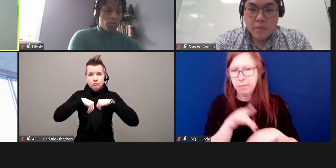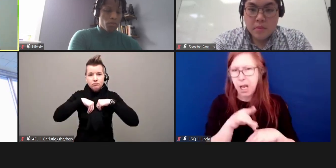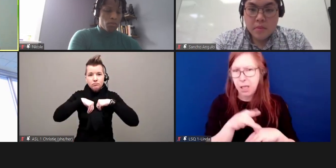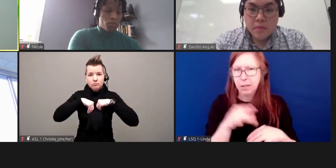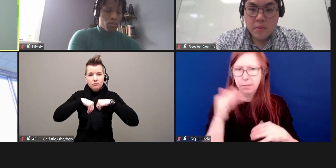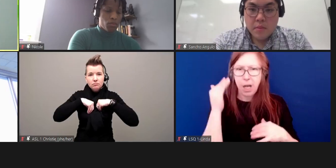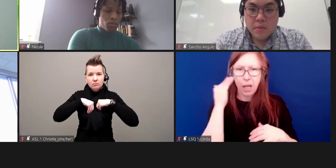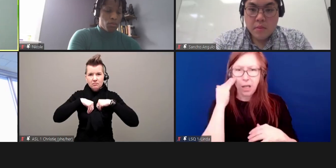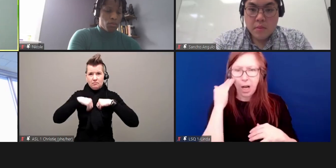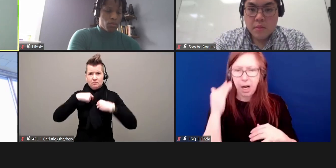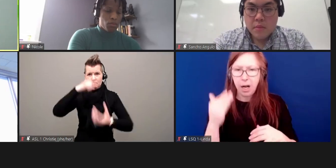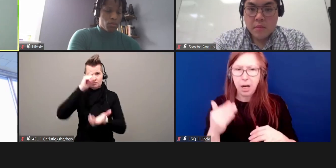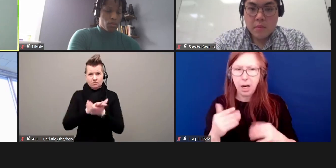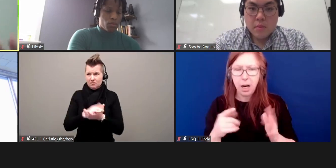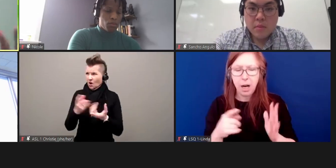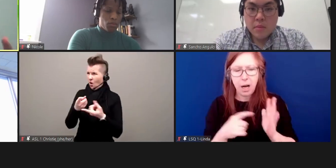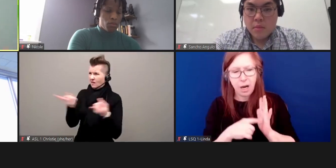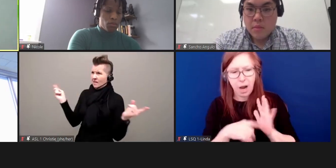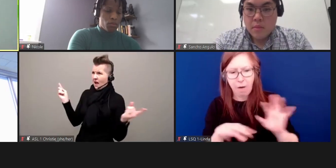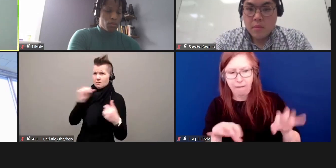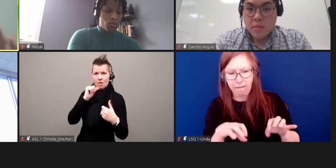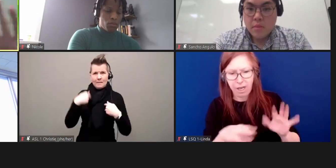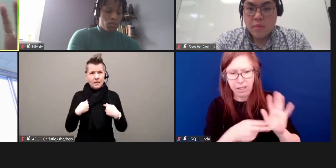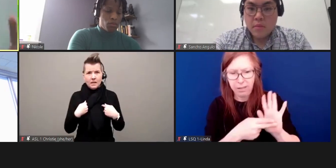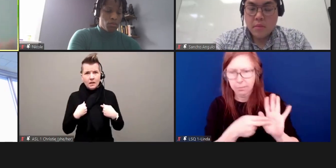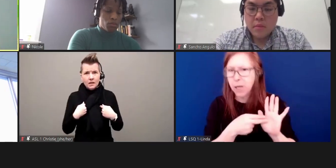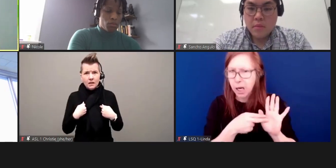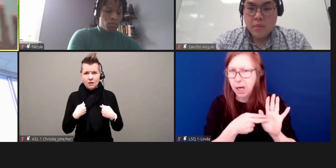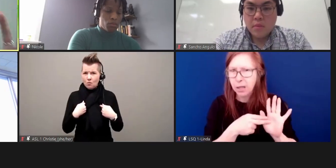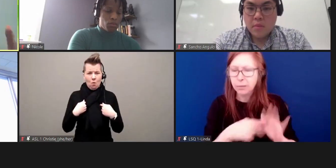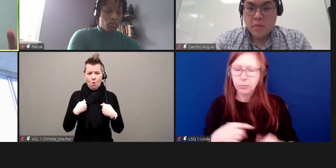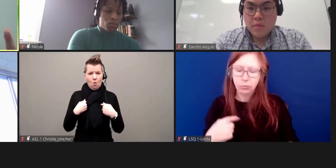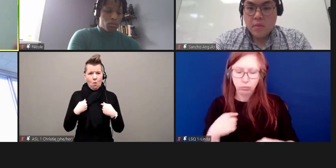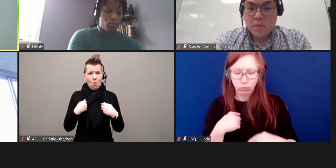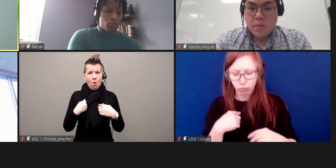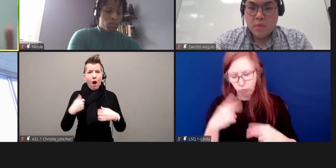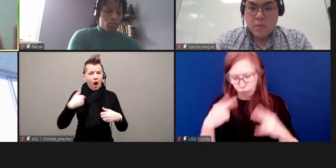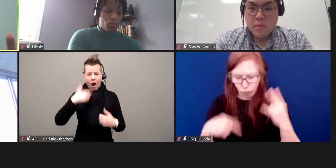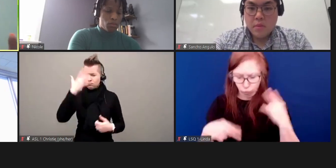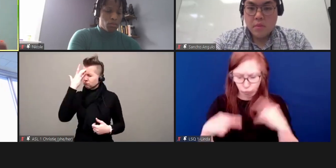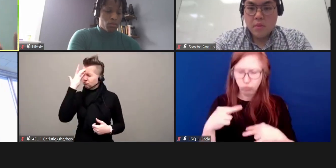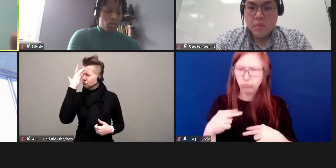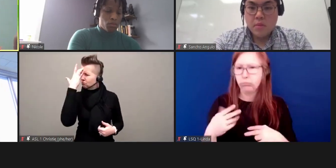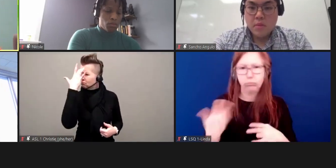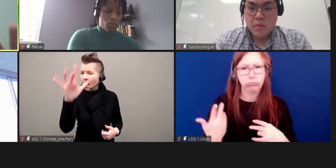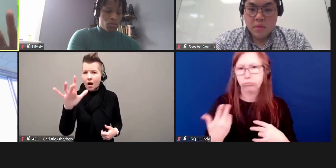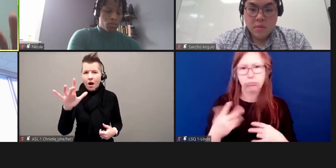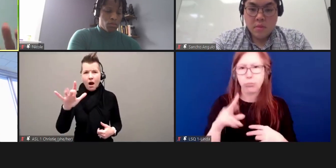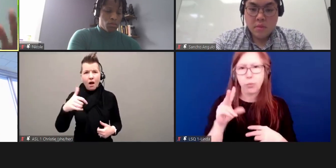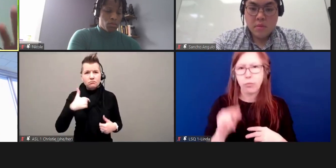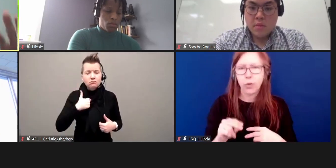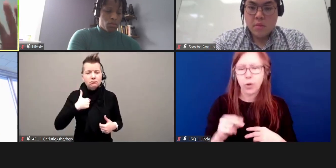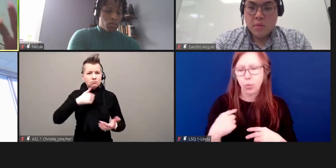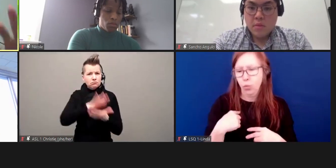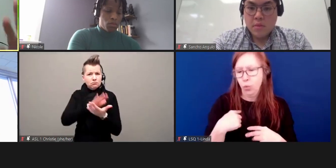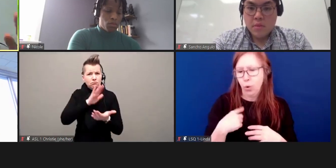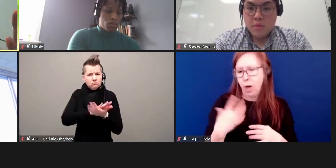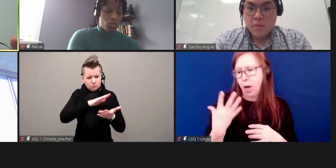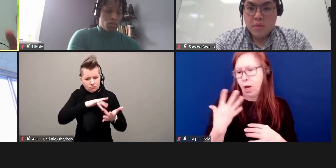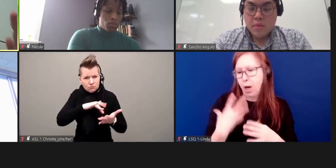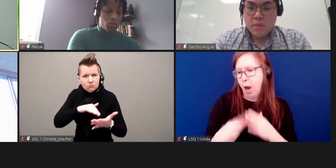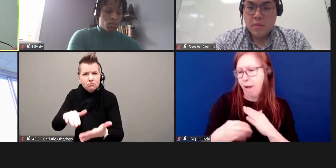est en train de la stigmatiser. Moi, je me disais, moi, j'étais l'enfant génie. Je ne